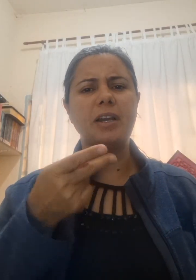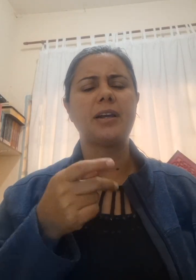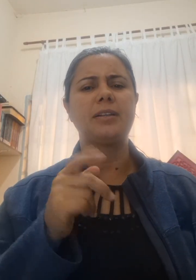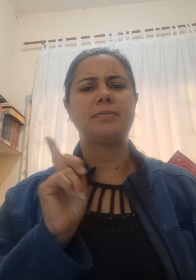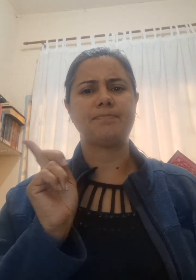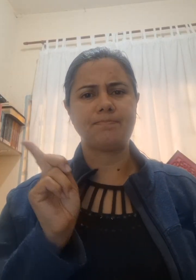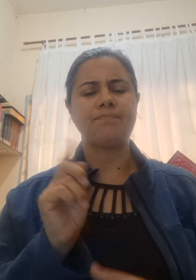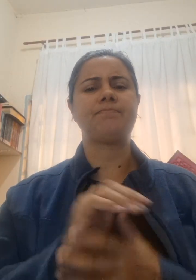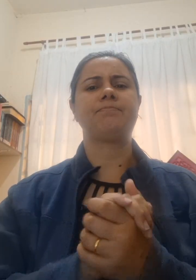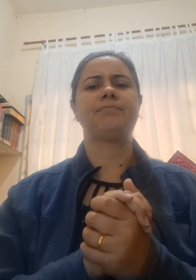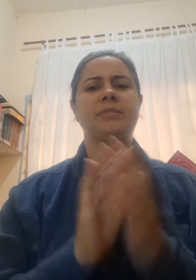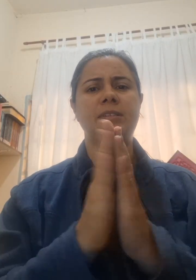Mateus fala lá